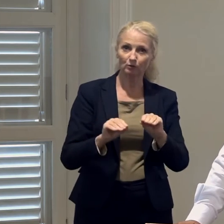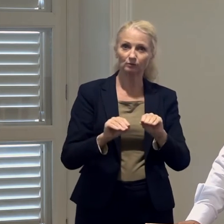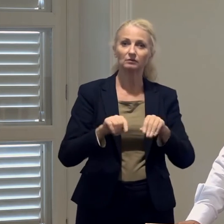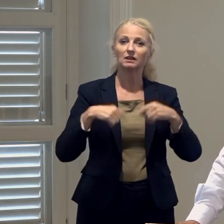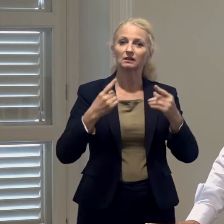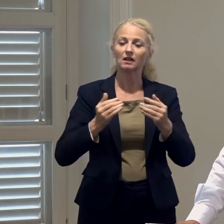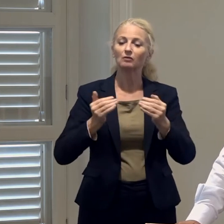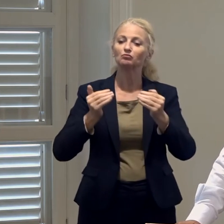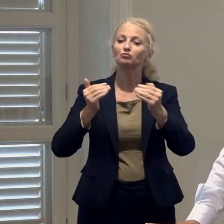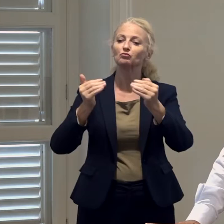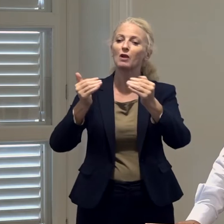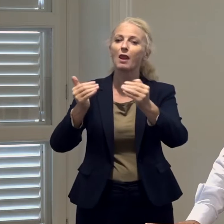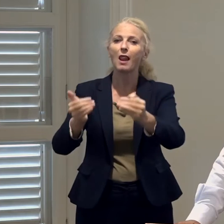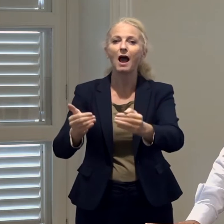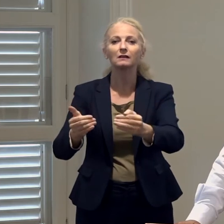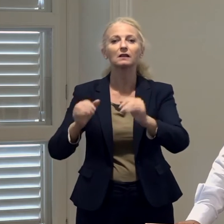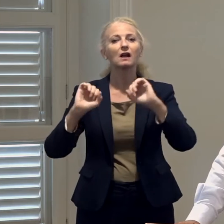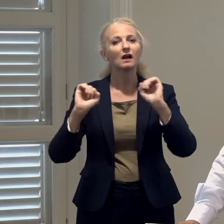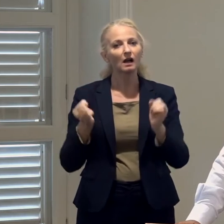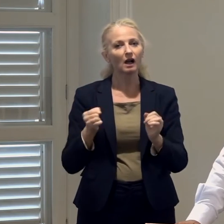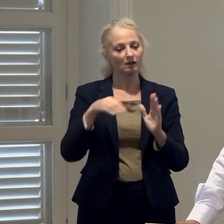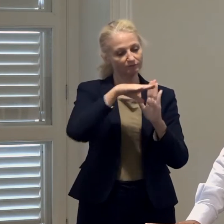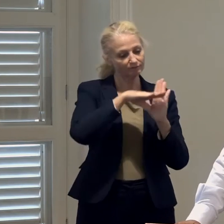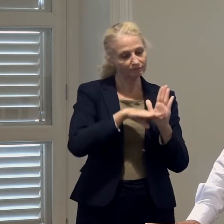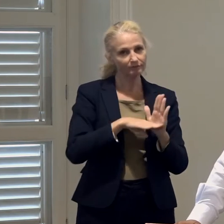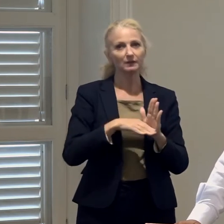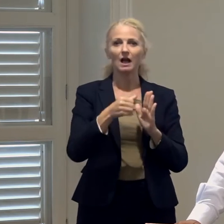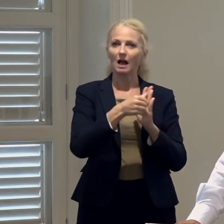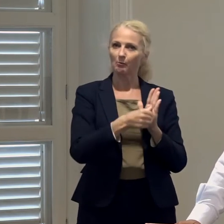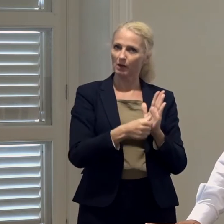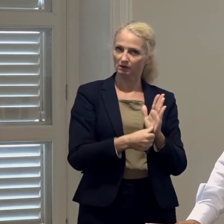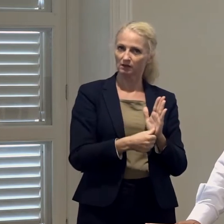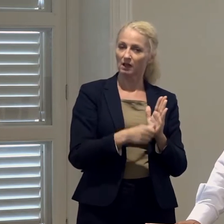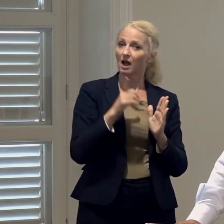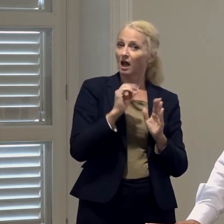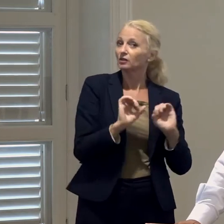van tijd de maatregelen aanpassen zo gauw de situatie dat toelaat.